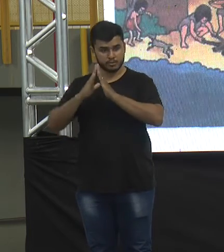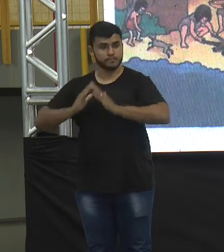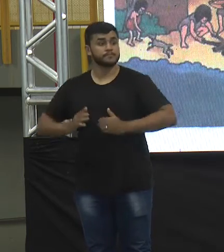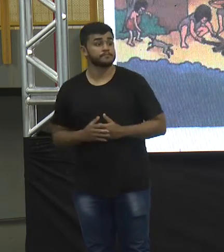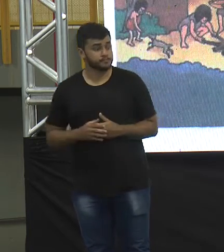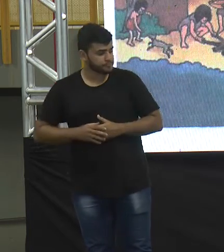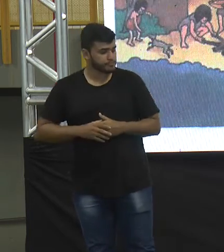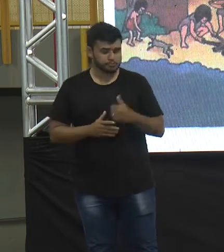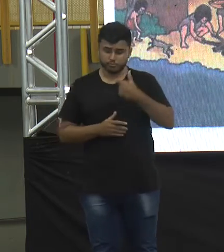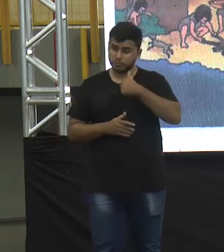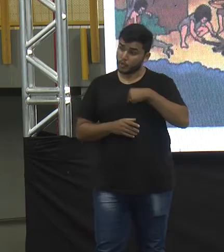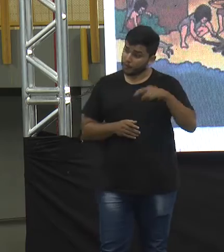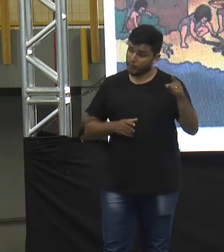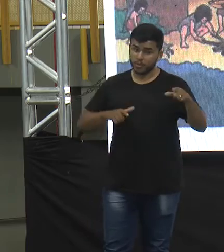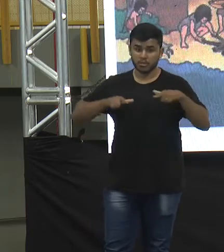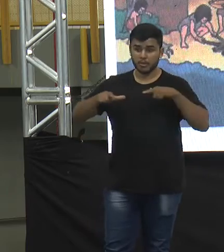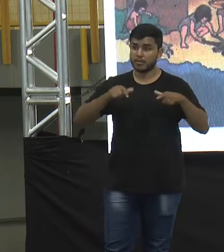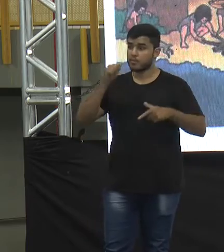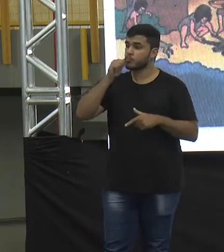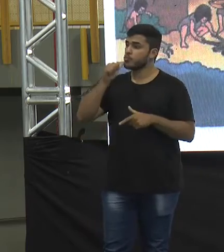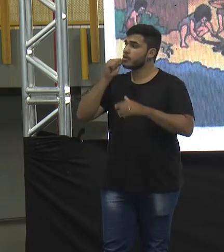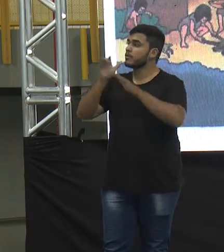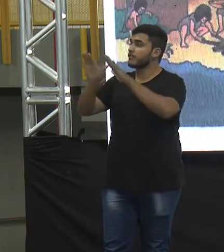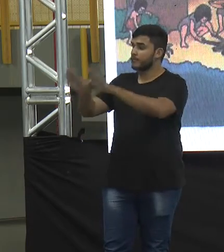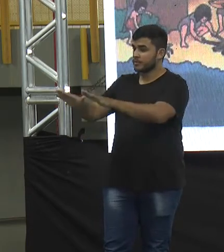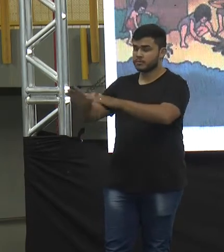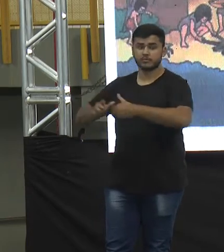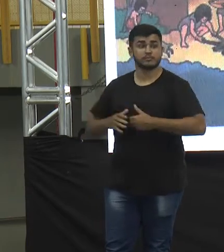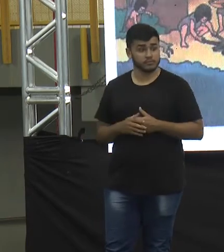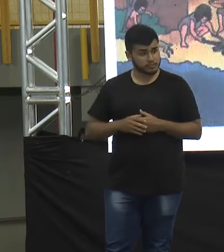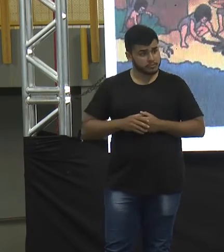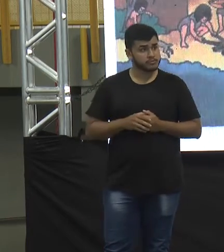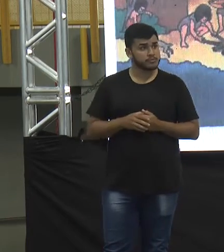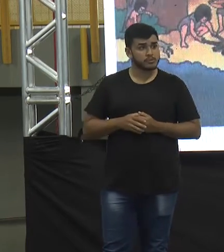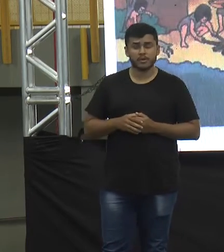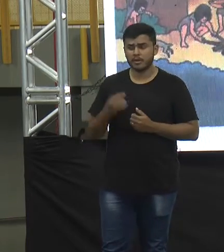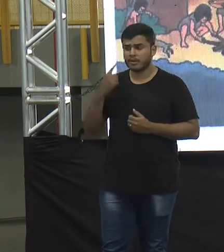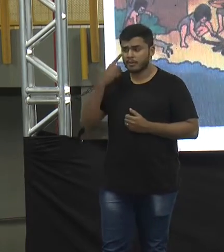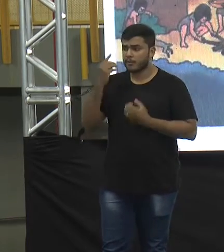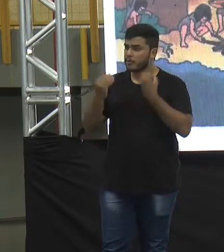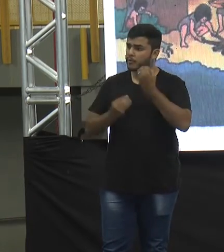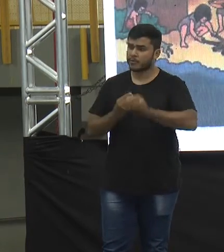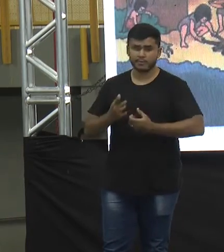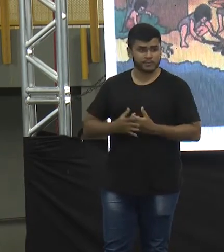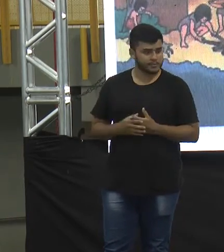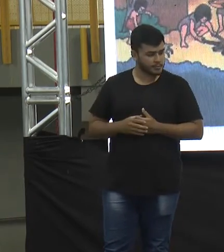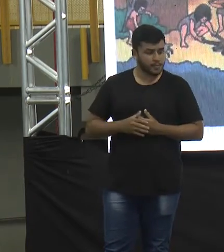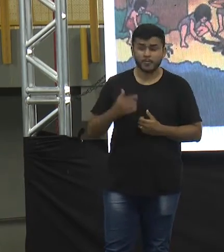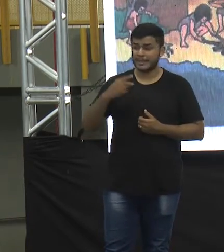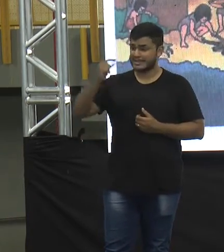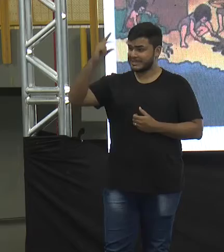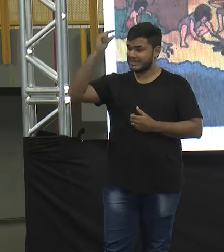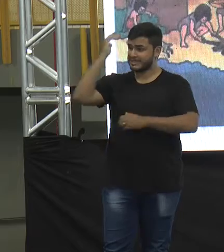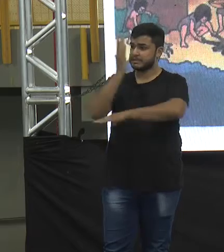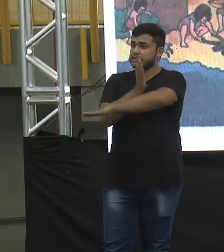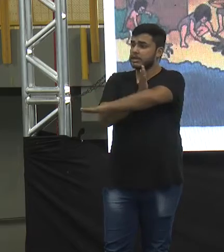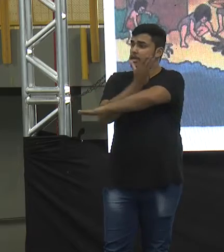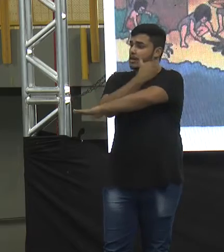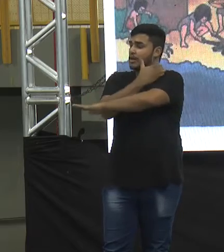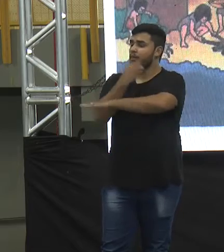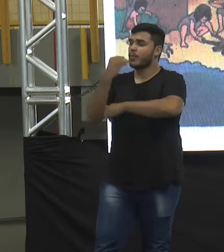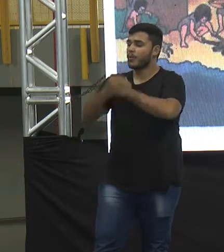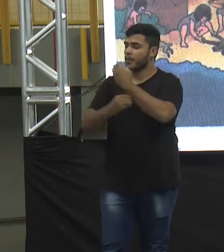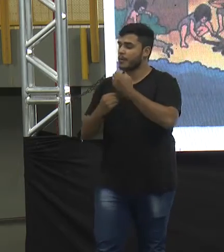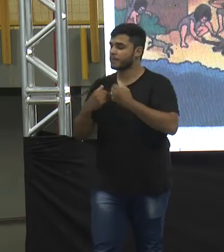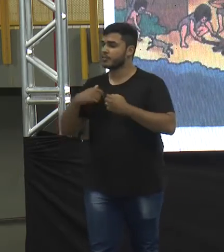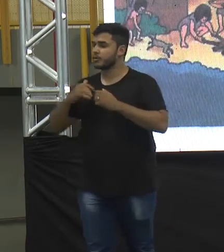história, eu saio para trabalhar, a mulher fica. E na pré-história, a localização era, você demarcava as áreas. Você saía